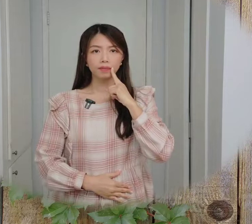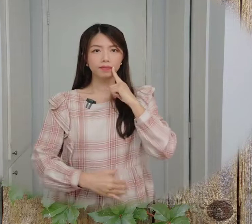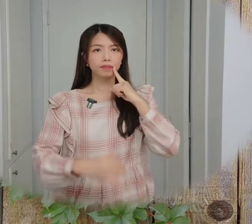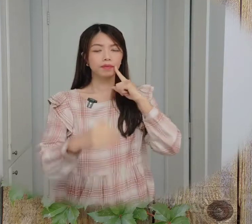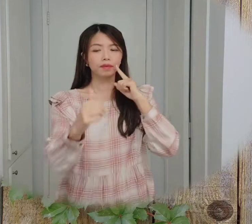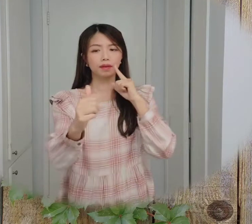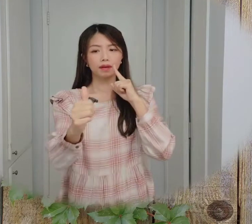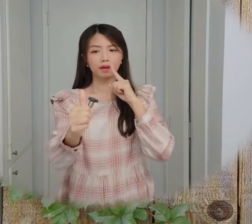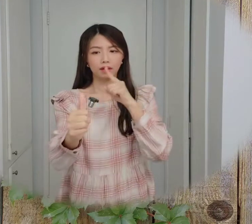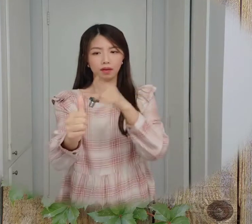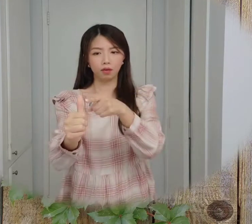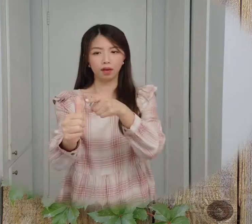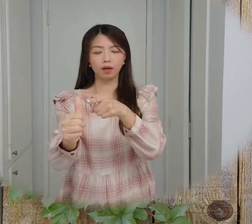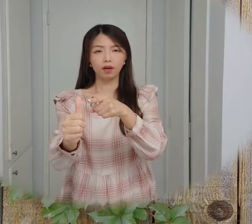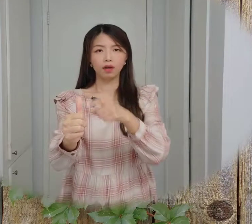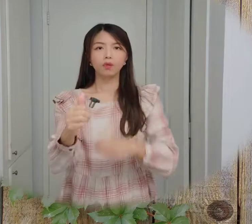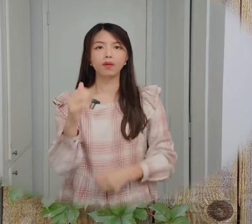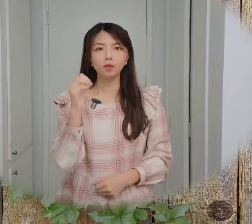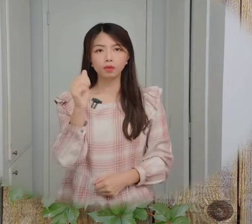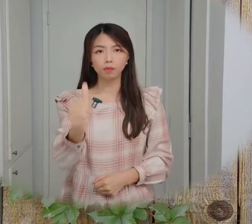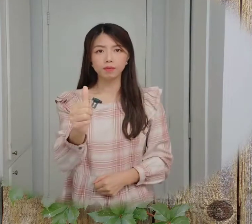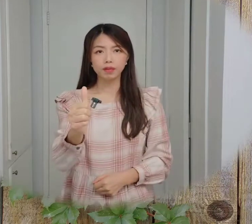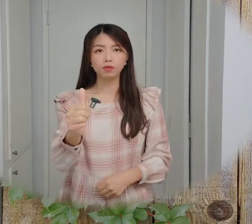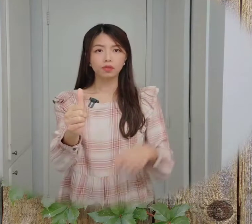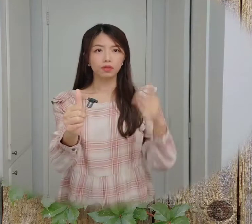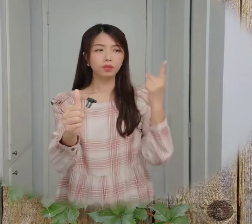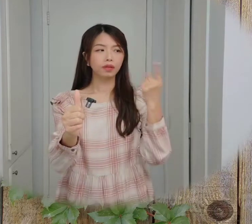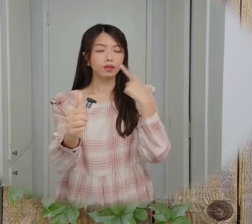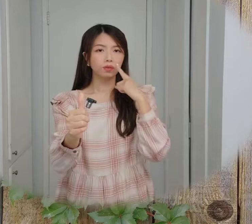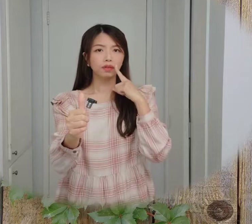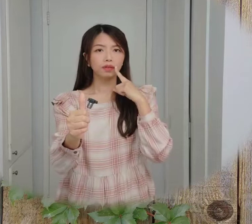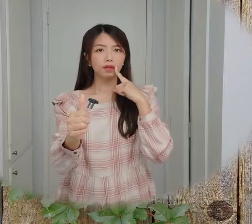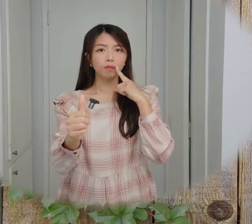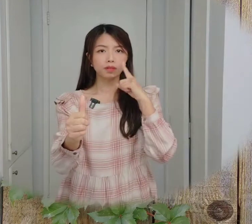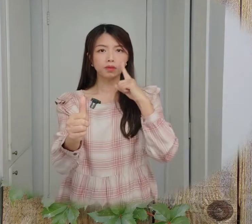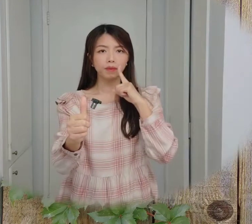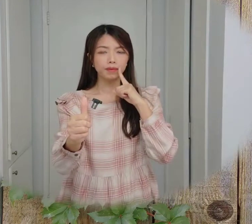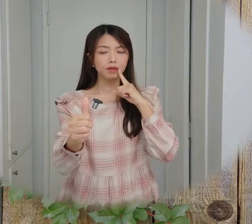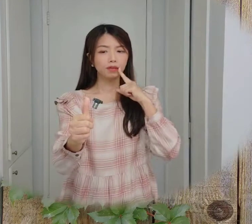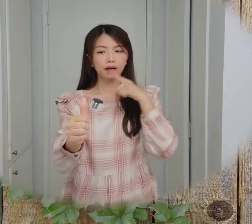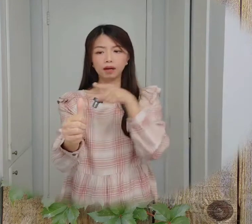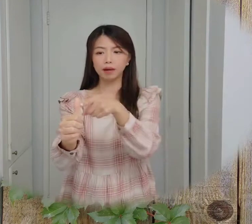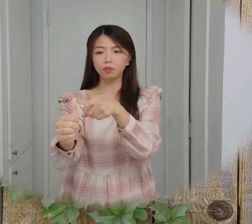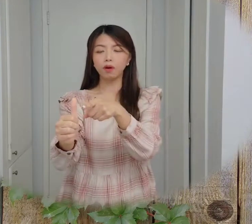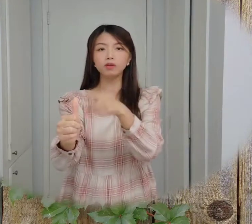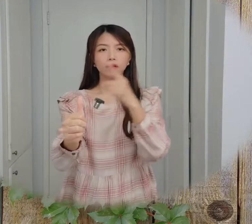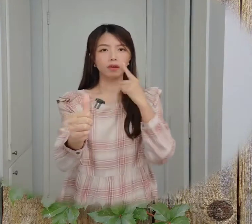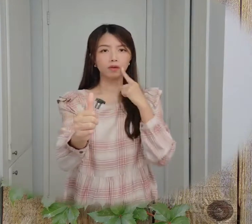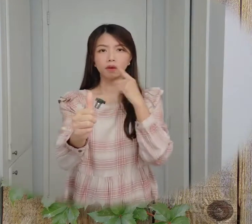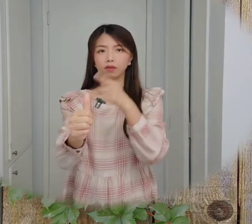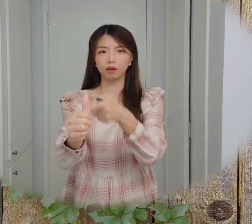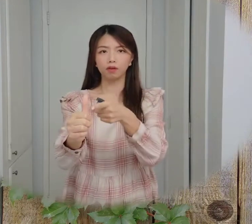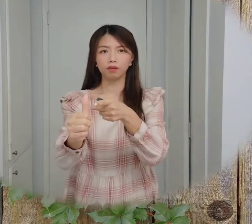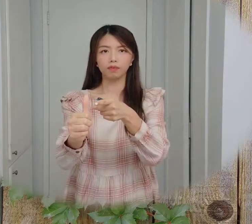찍었다가 이렇게 왼손은 엄지만 세워주시고 다른 손은 검지로 입 앞에 찍었다가 말로 명령하는